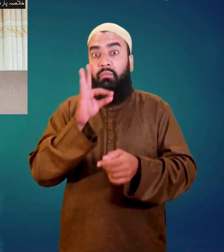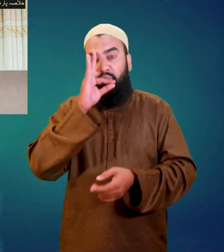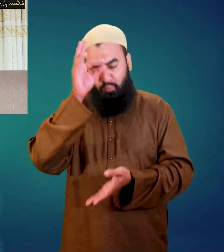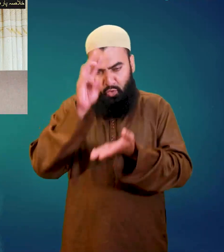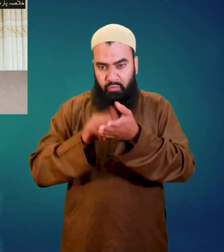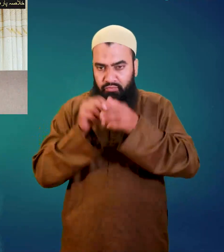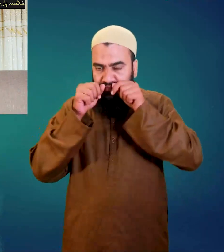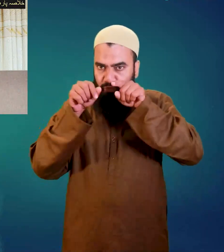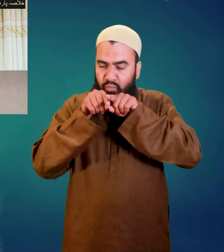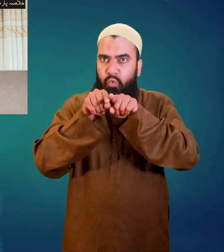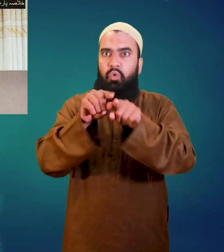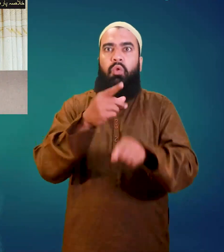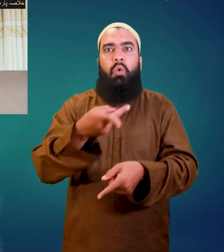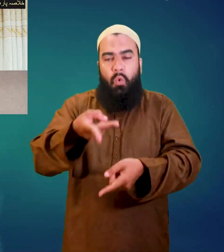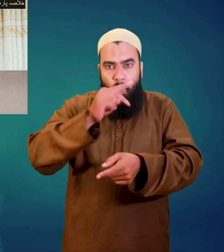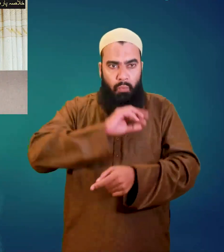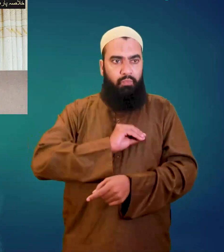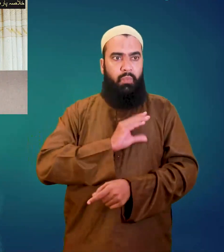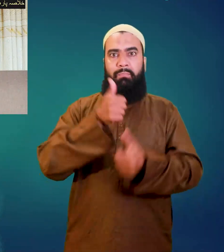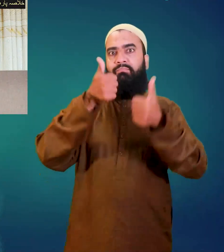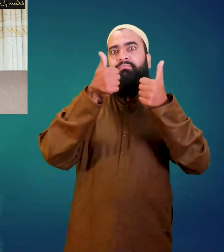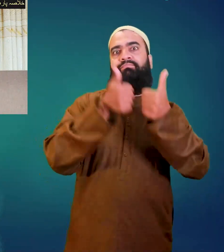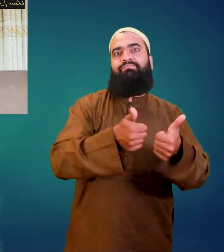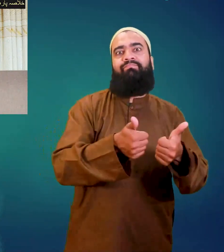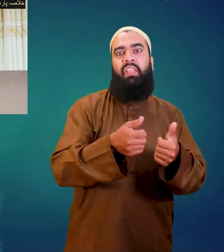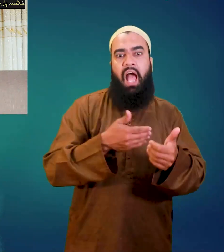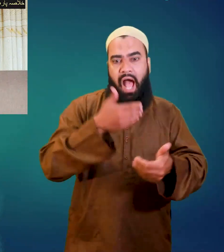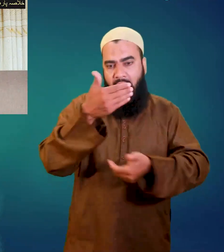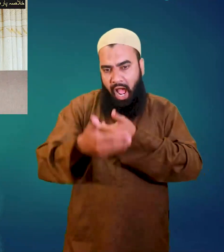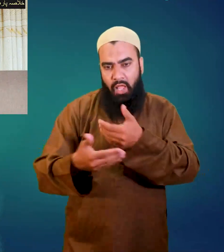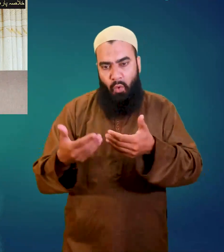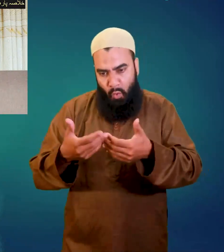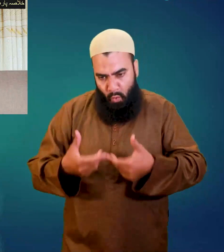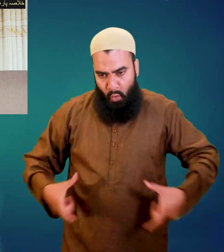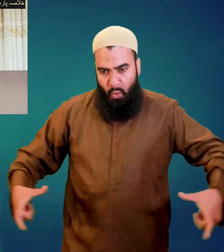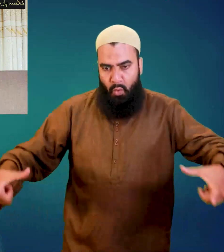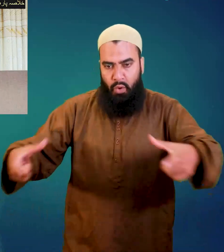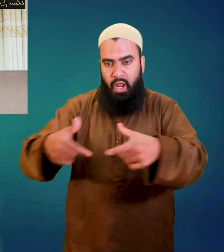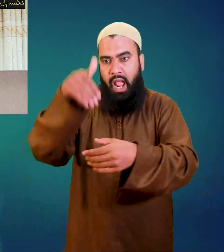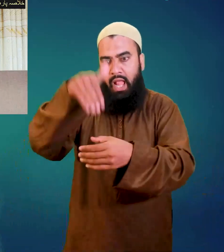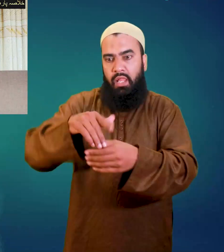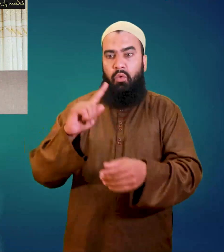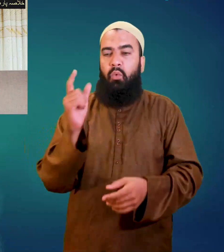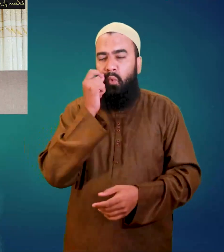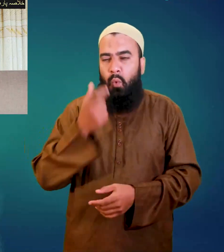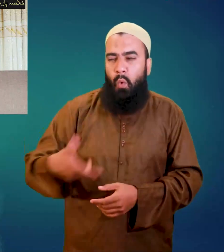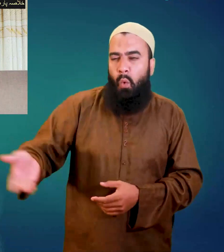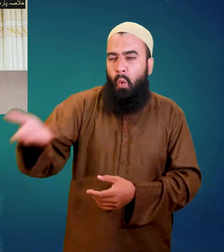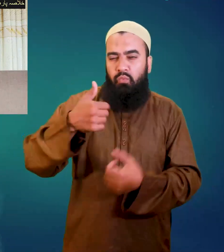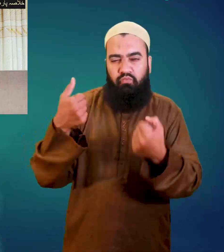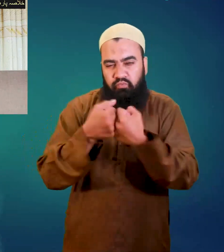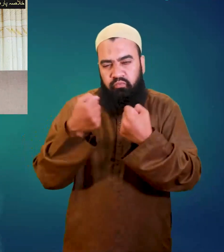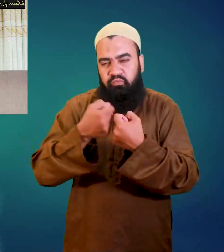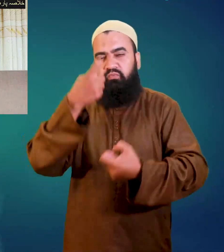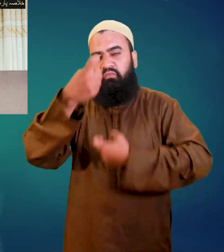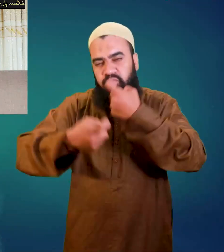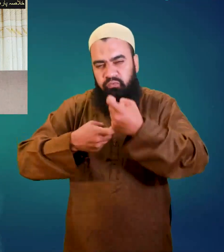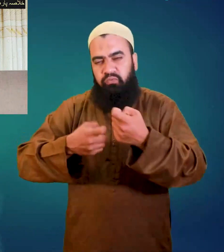تو معاشرے کے اندر امن ہوگا، اور آپس کا بغض اور حسد اور عناد یہ سب ختم ہو جائے